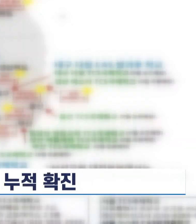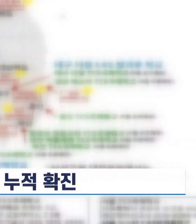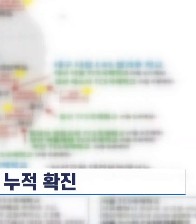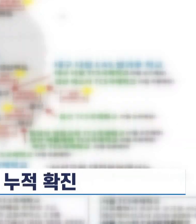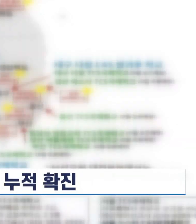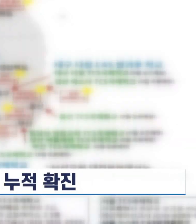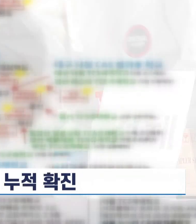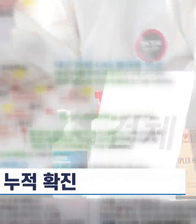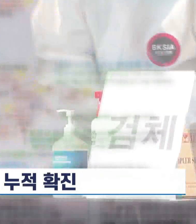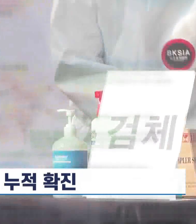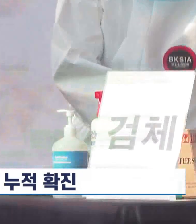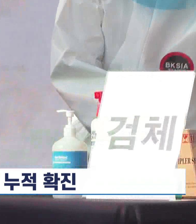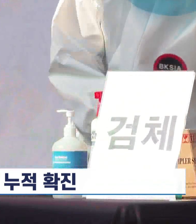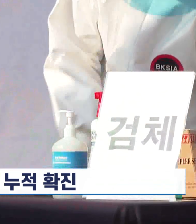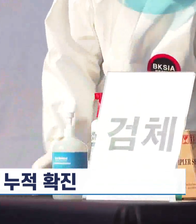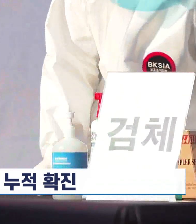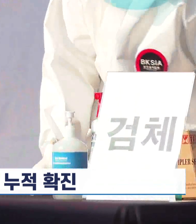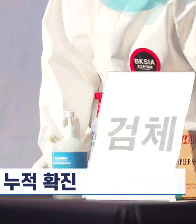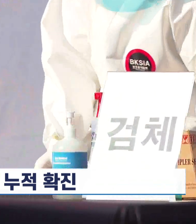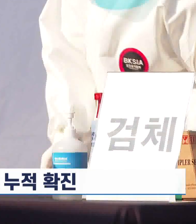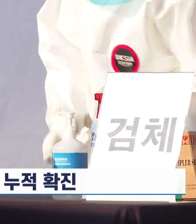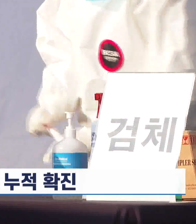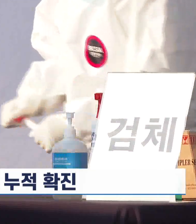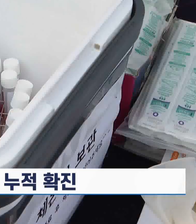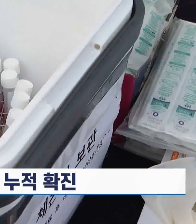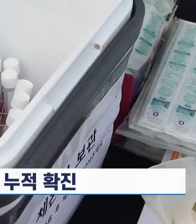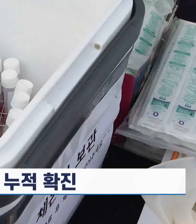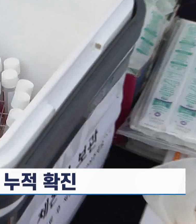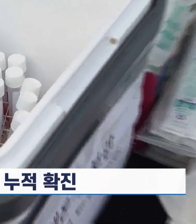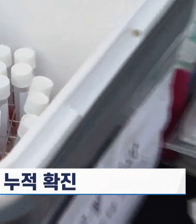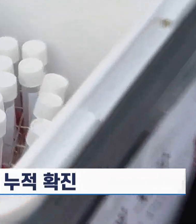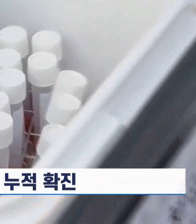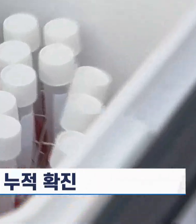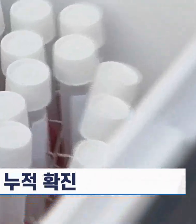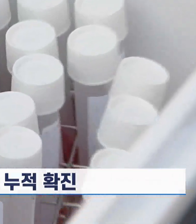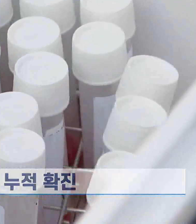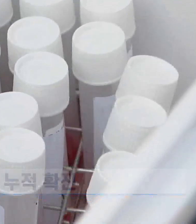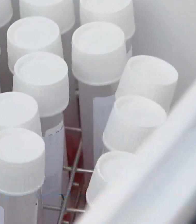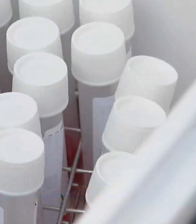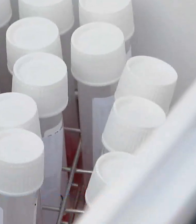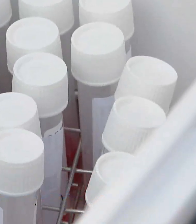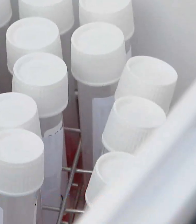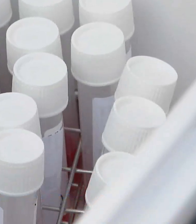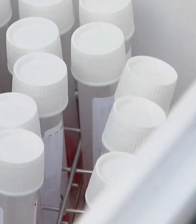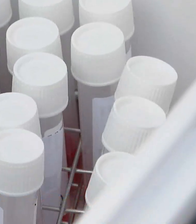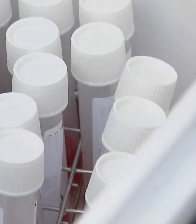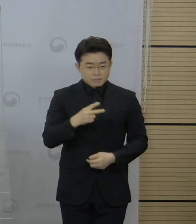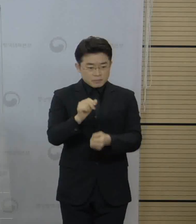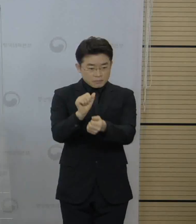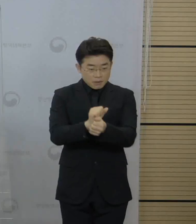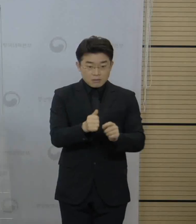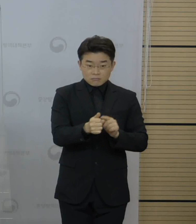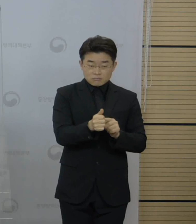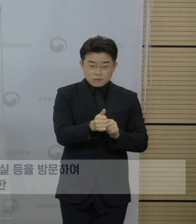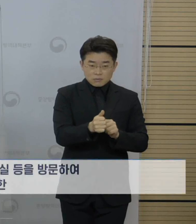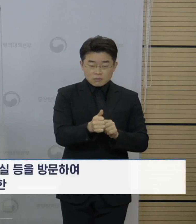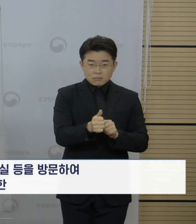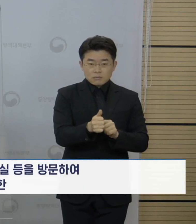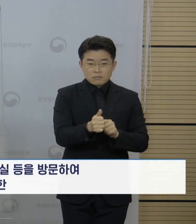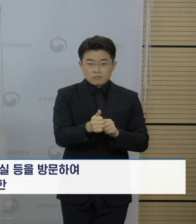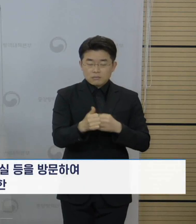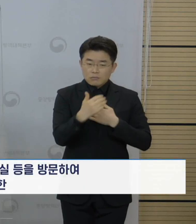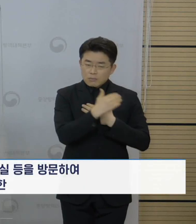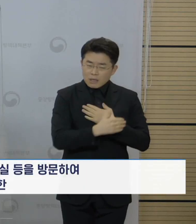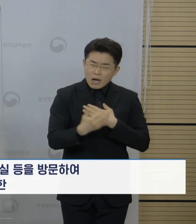교에 국제학교 관련 확진 자가 벌써 서른 한 명에 이르고 있습니다 탁 친 자들이 증상이 발현되는